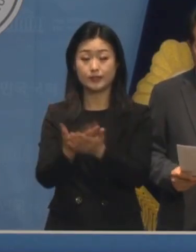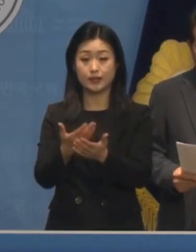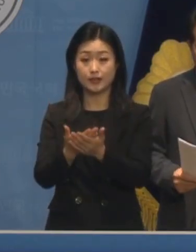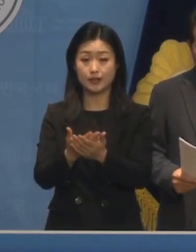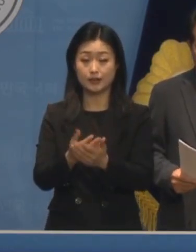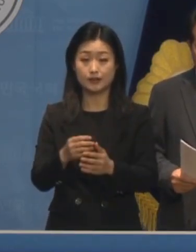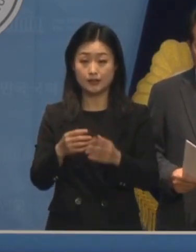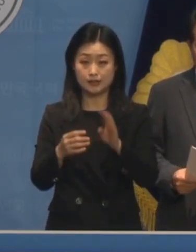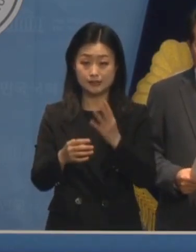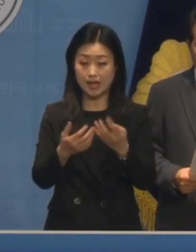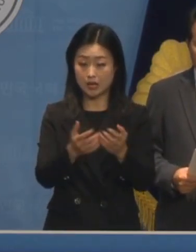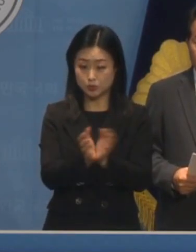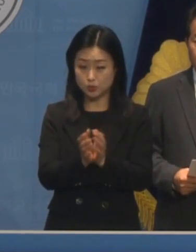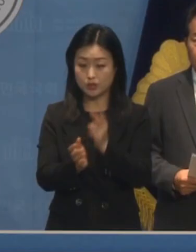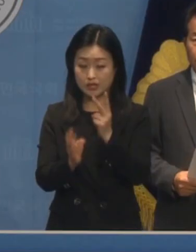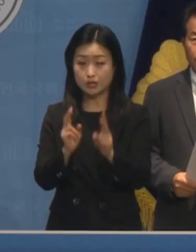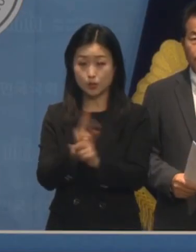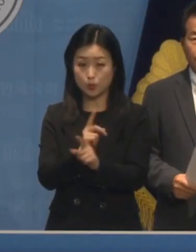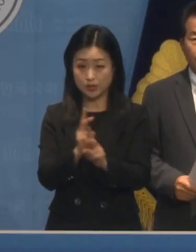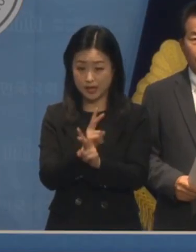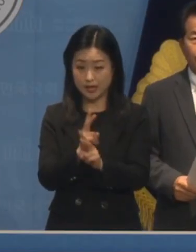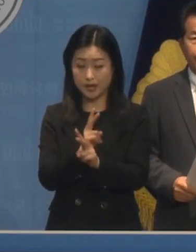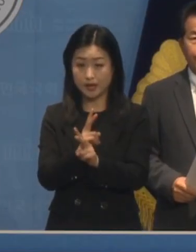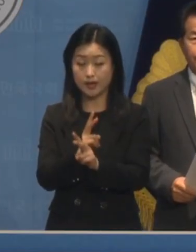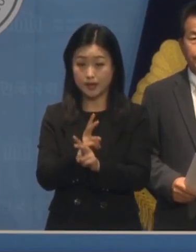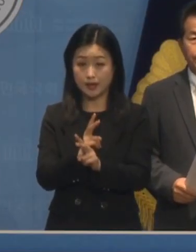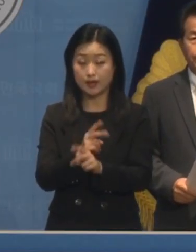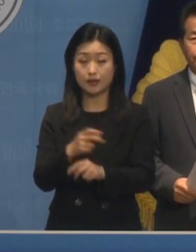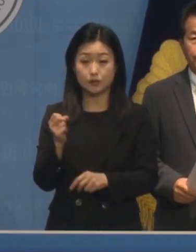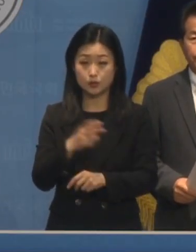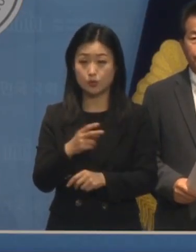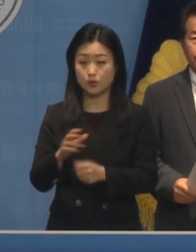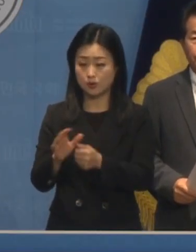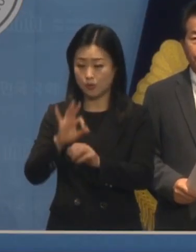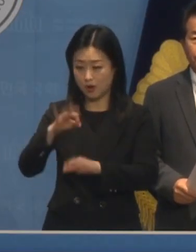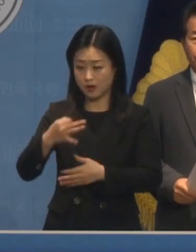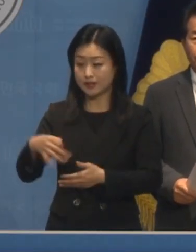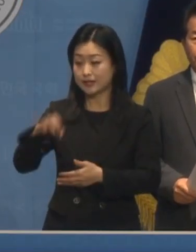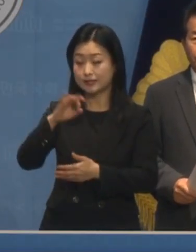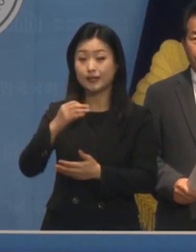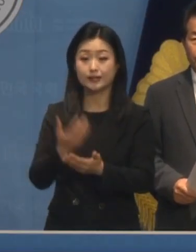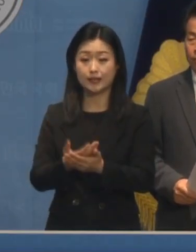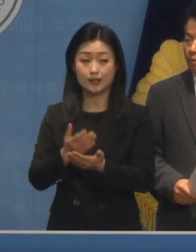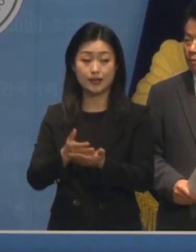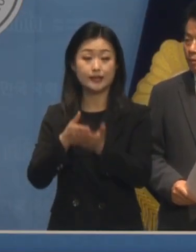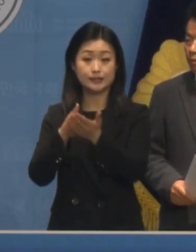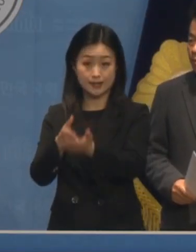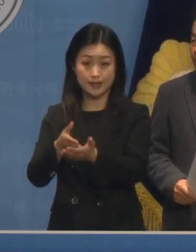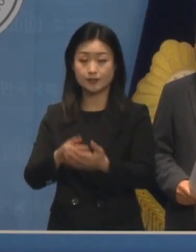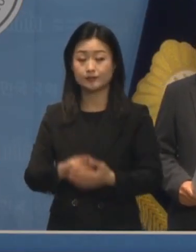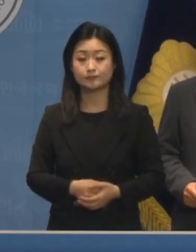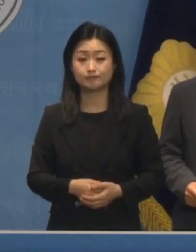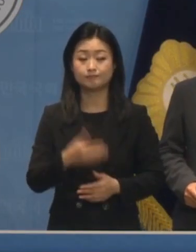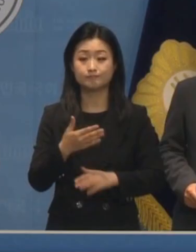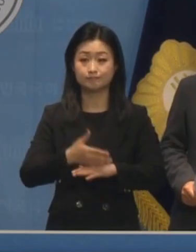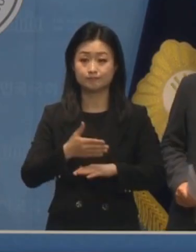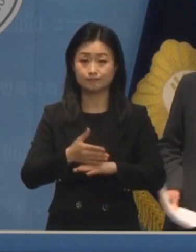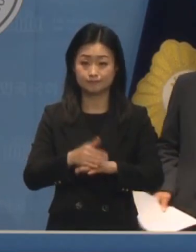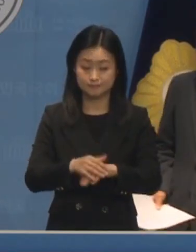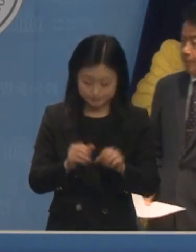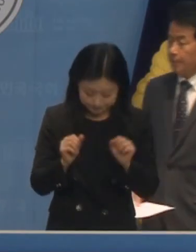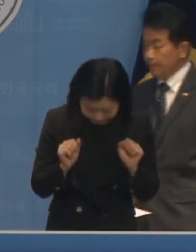이교대 그리고 처우개선에 적극적으로 나설 것을 촉구하면서 기자회견 마치도록 하겠 습니다